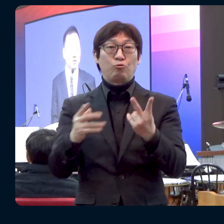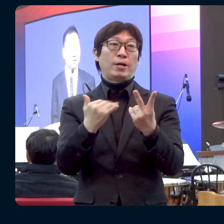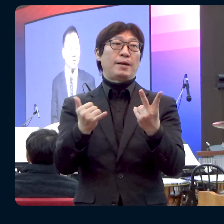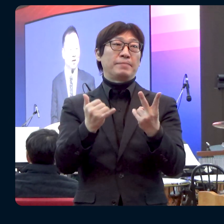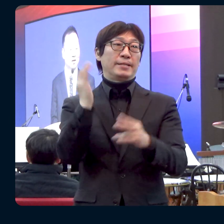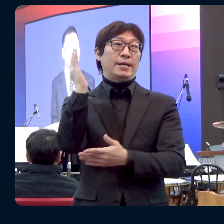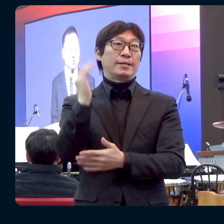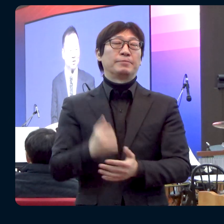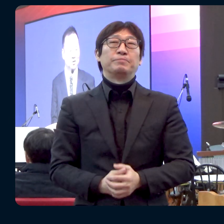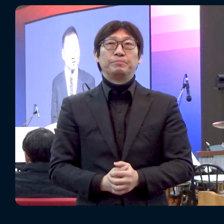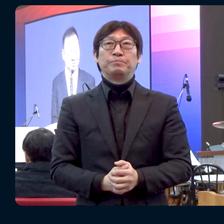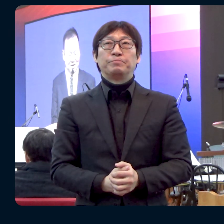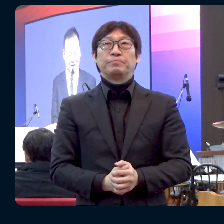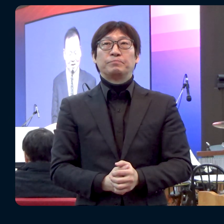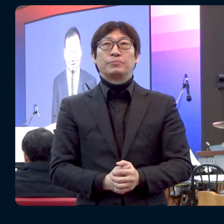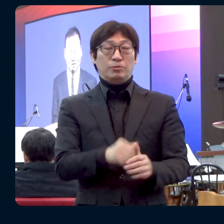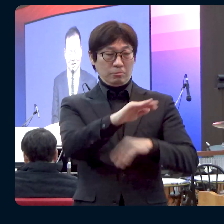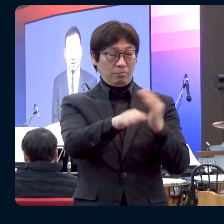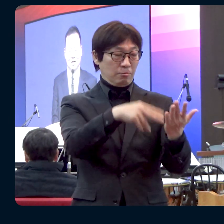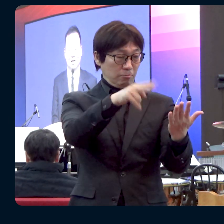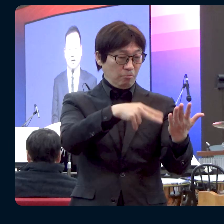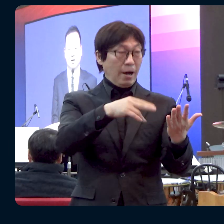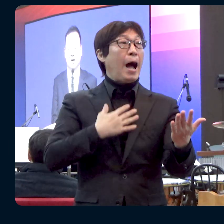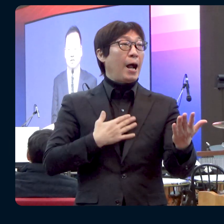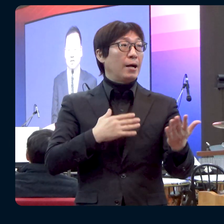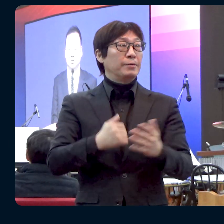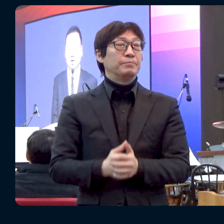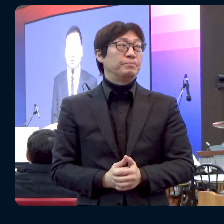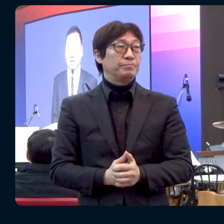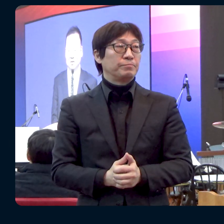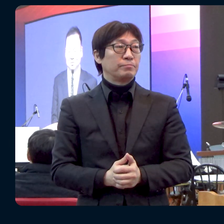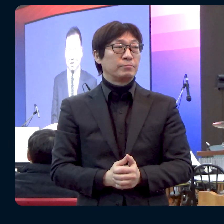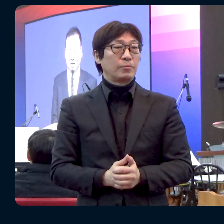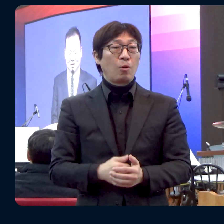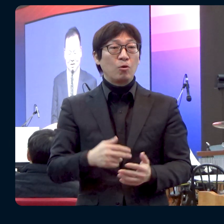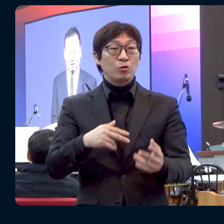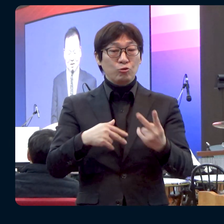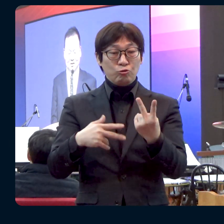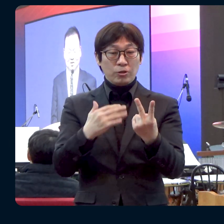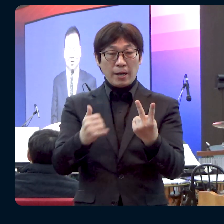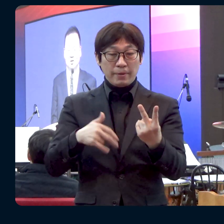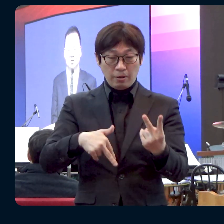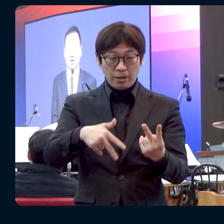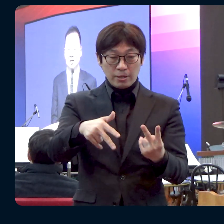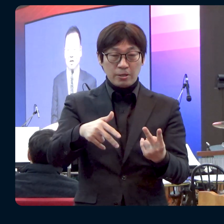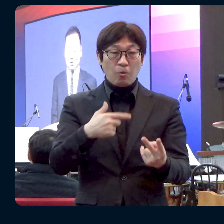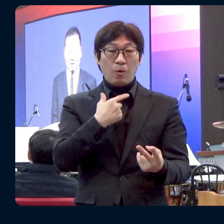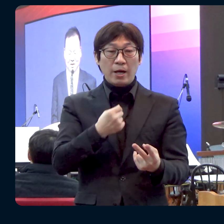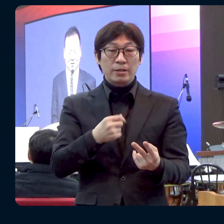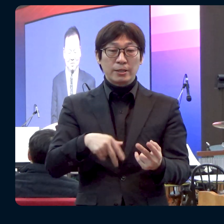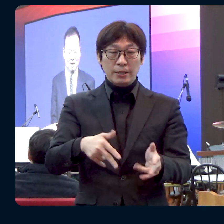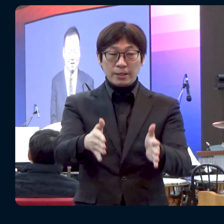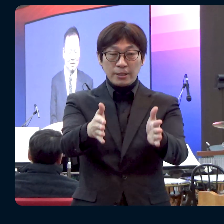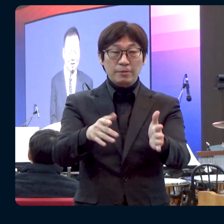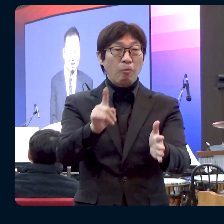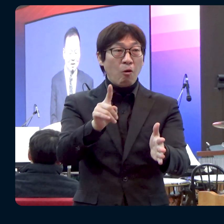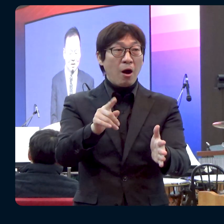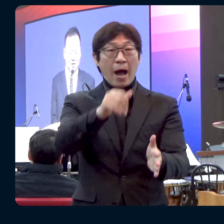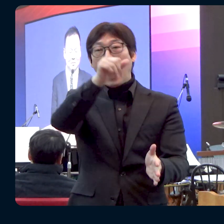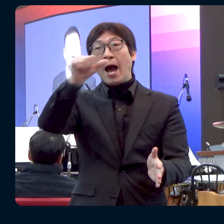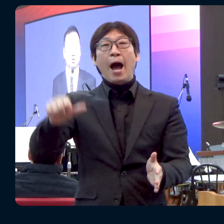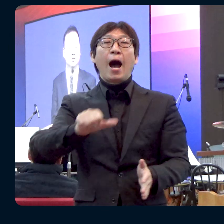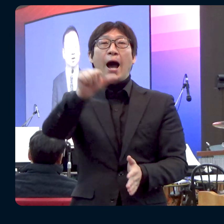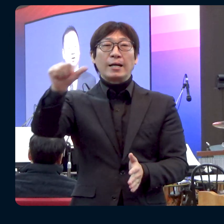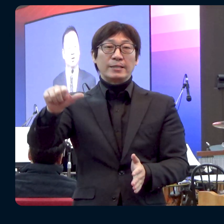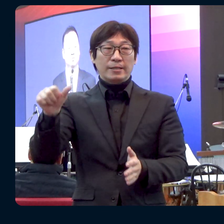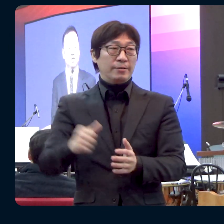앞의 말씀에 기록되어 있습니다. 아시아로 가고자 했습니다. 성령이 가로막았습니다.